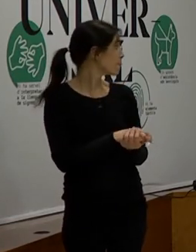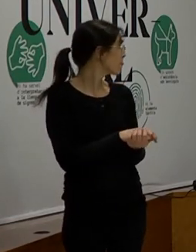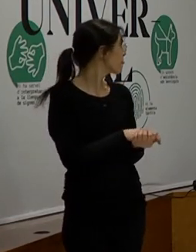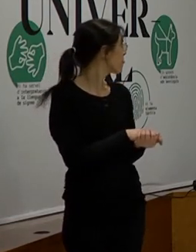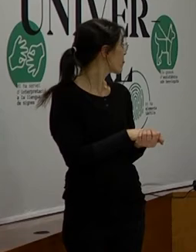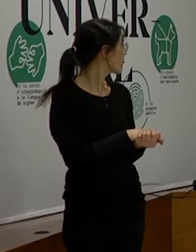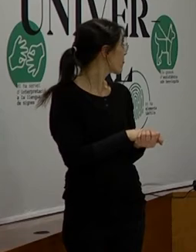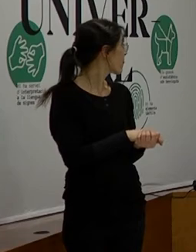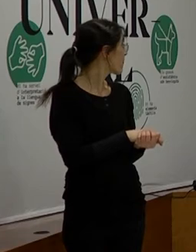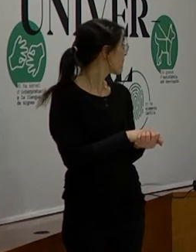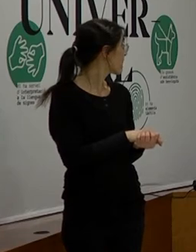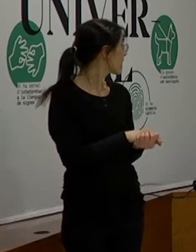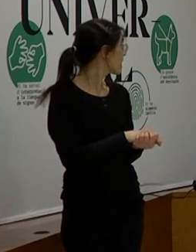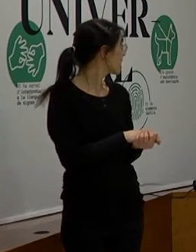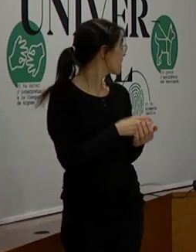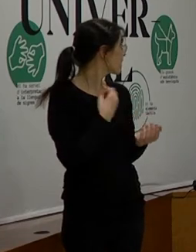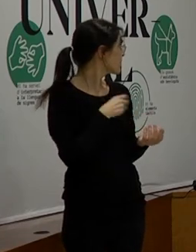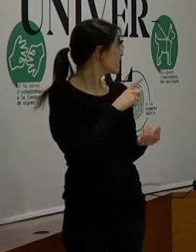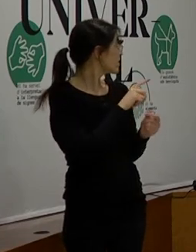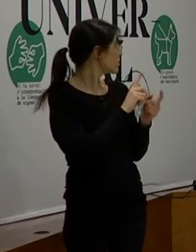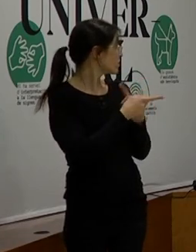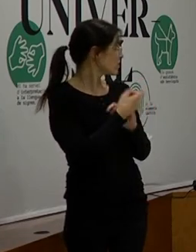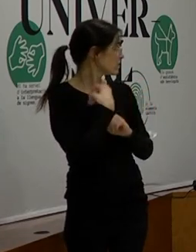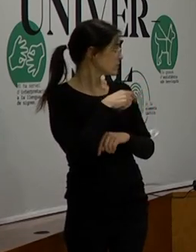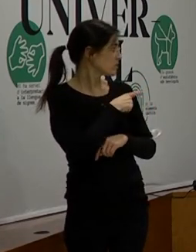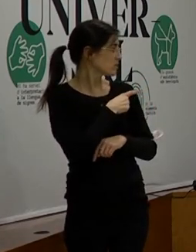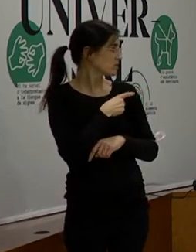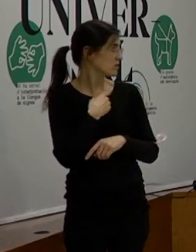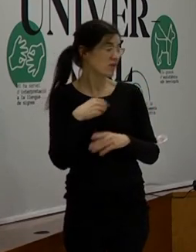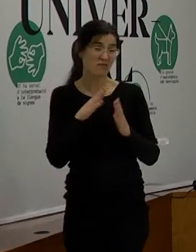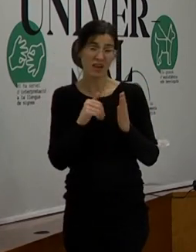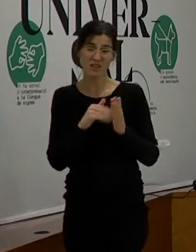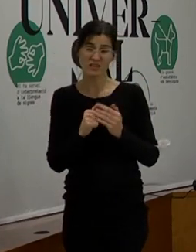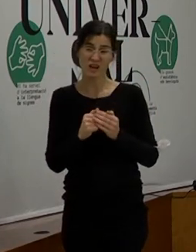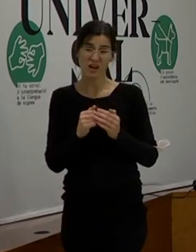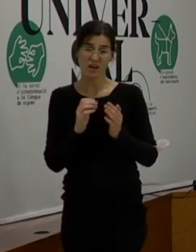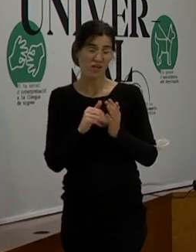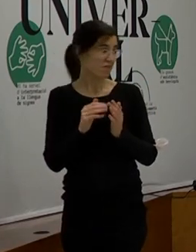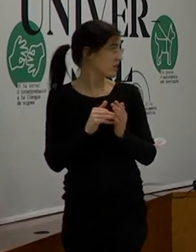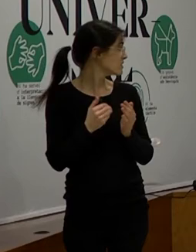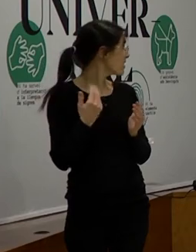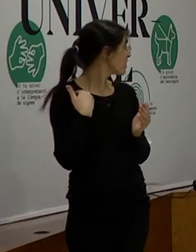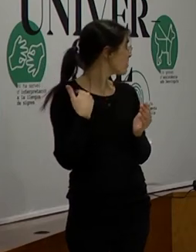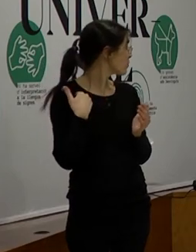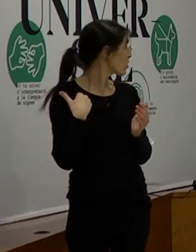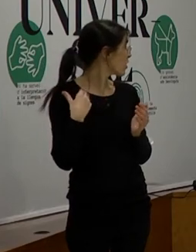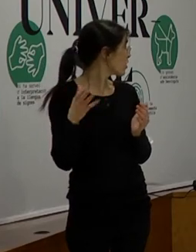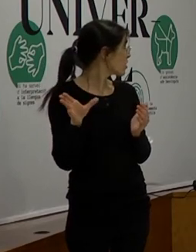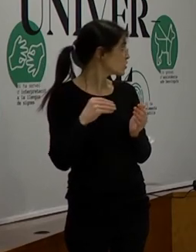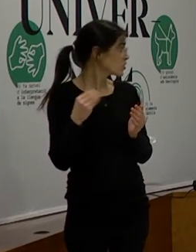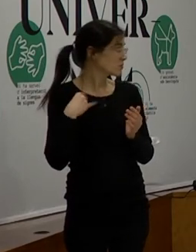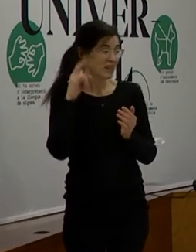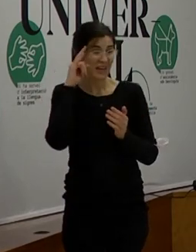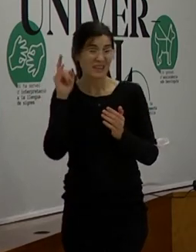I la cadireta també. En canvi, mira, això és València. A València acaben de fer totes les cantonades, el cas